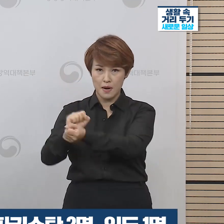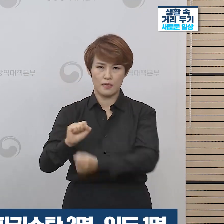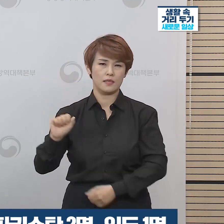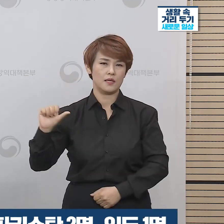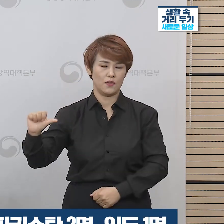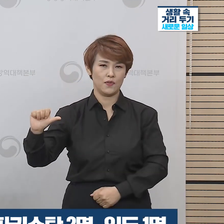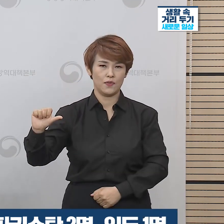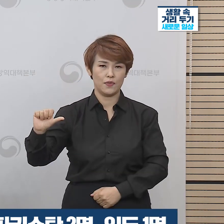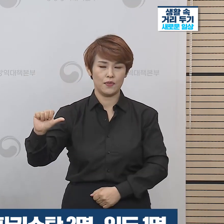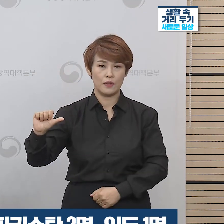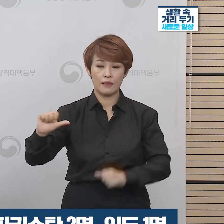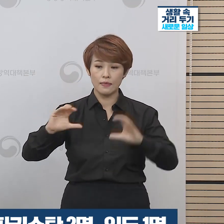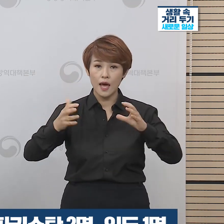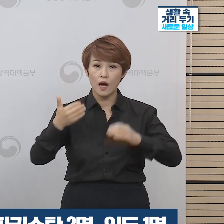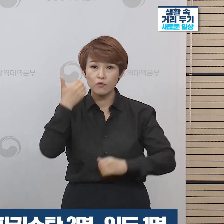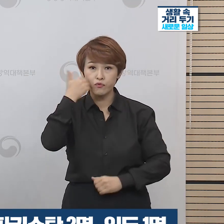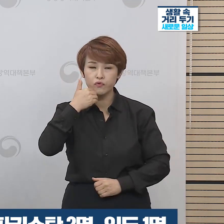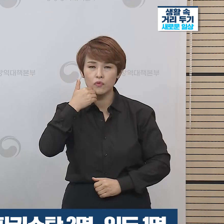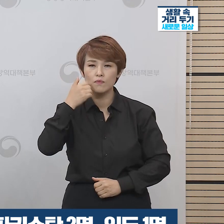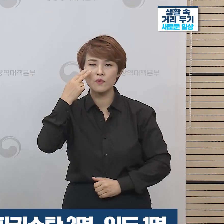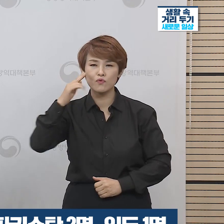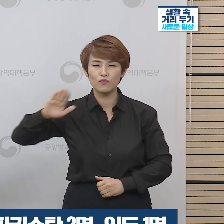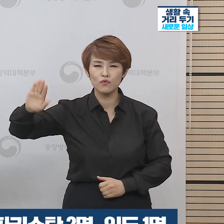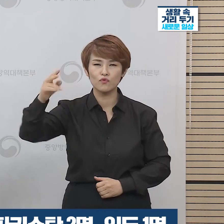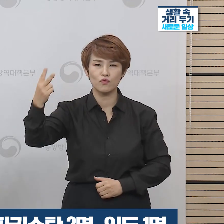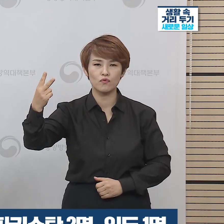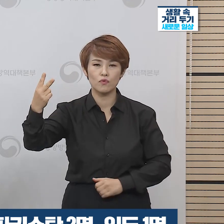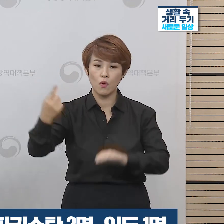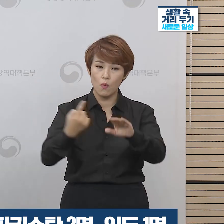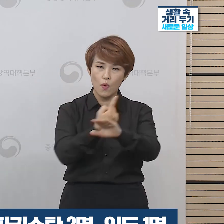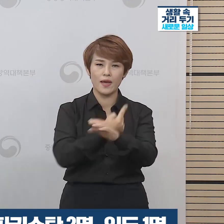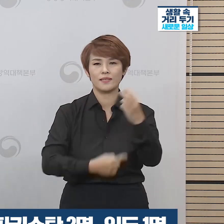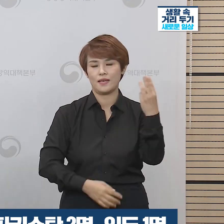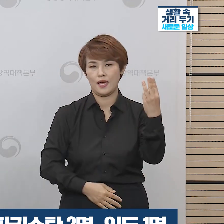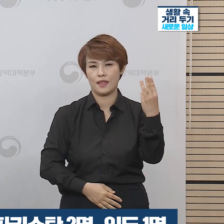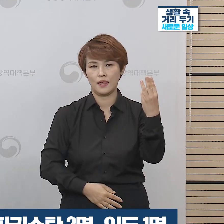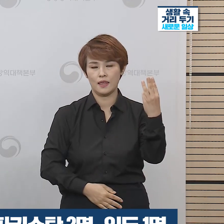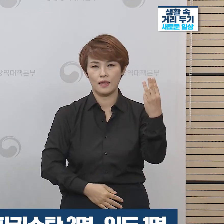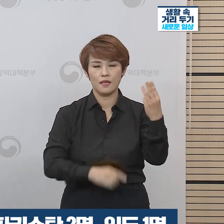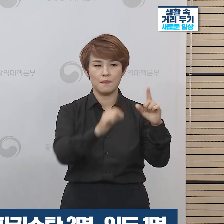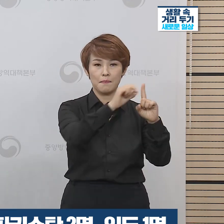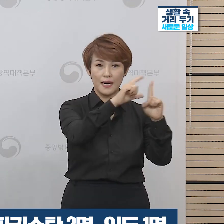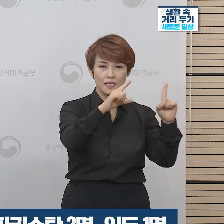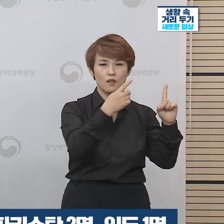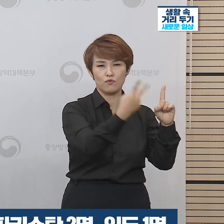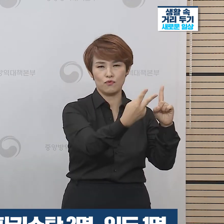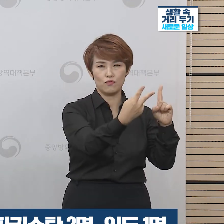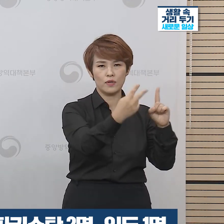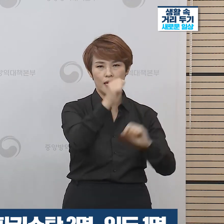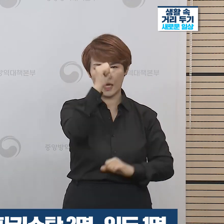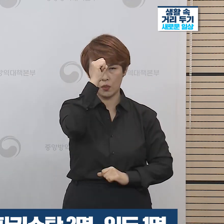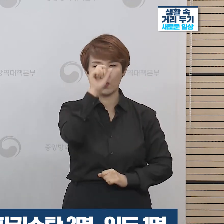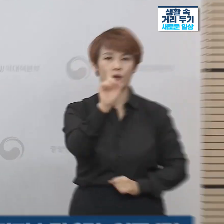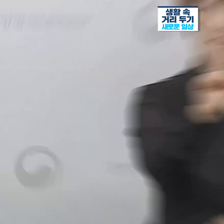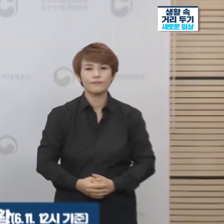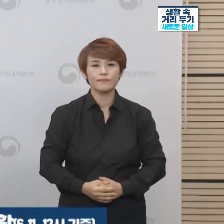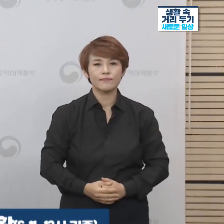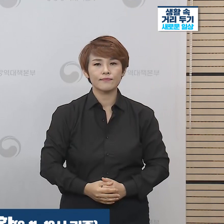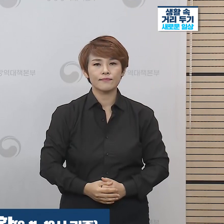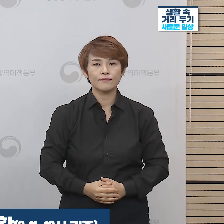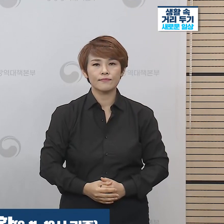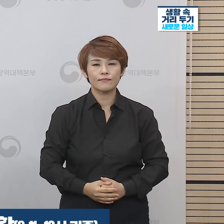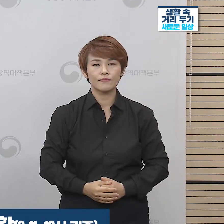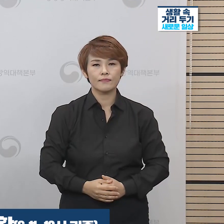고 유입 국가는 미주 2명 기타 3명입니다 기타는 파키스탄 투명 인도가 한명입니다